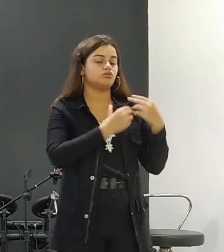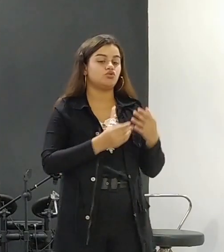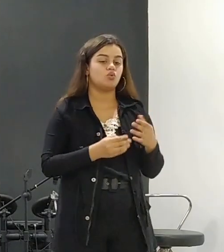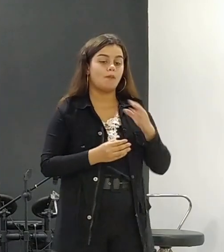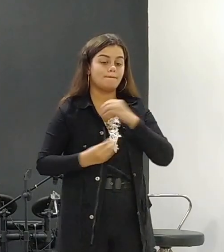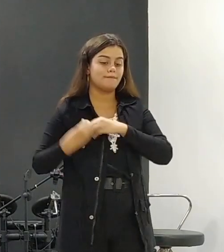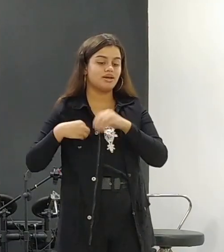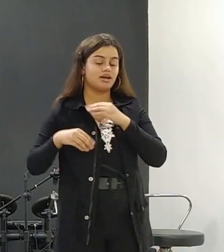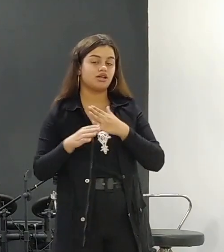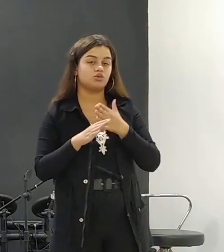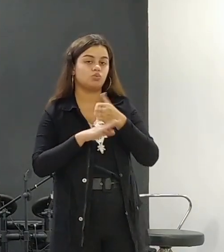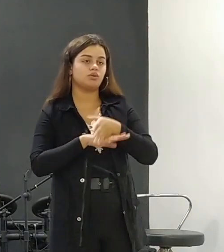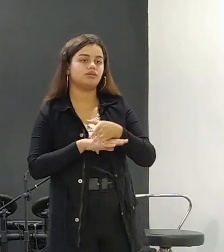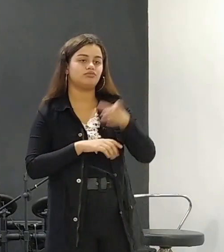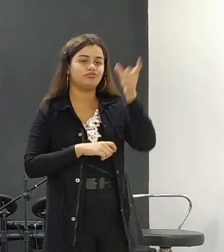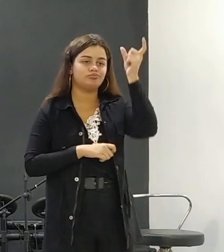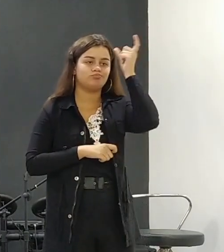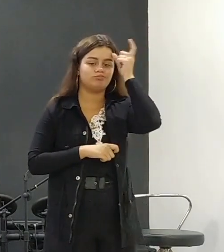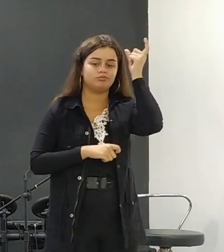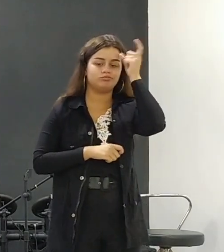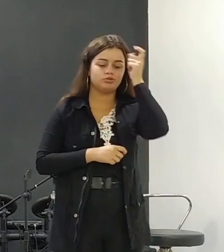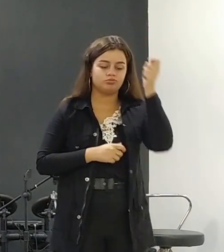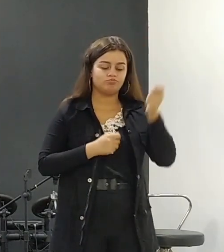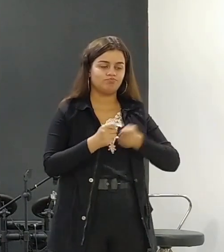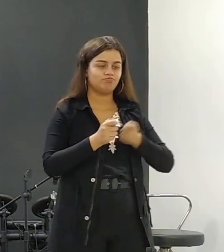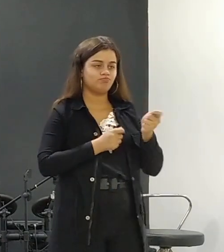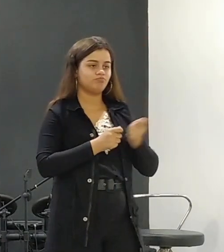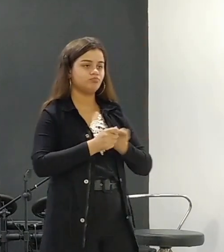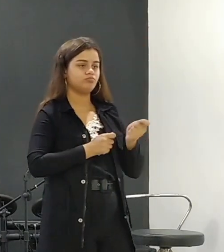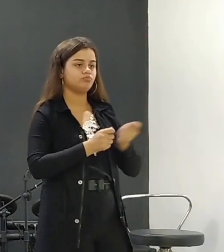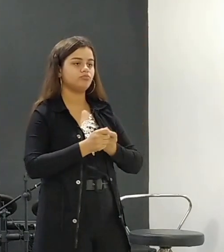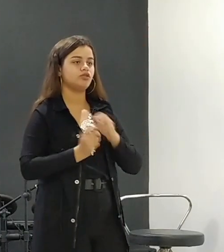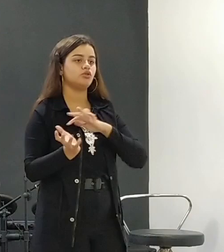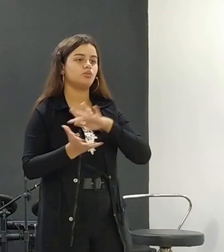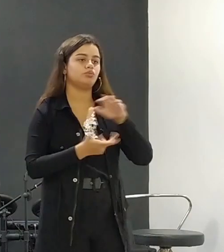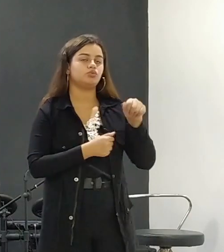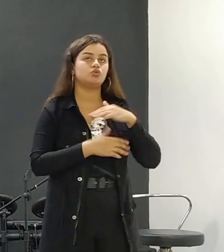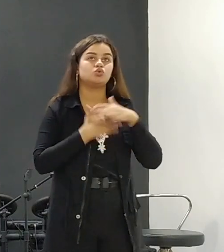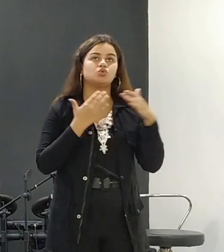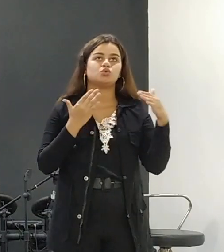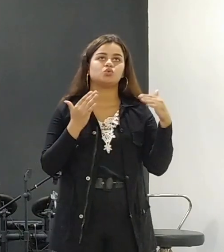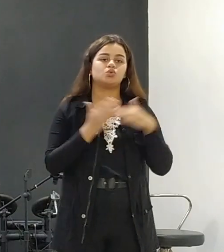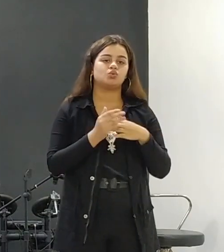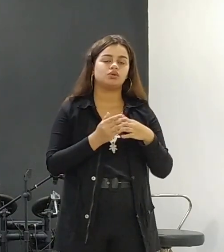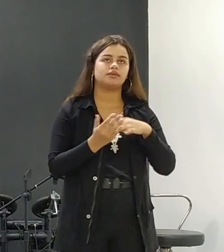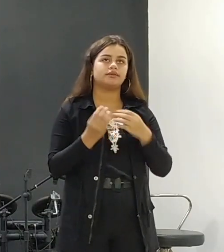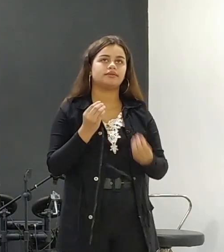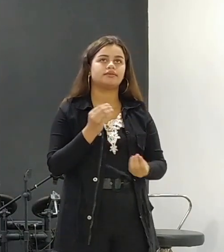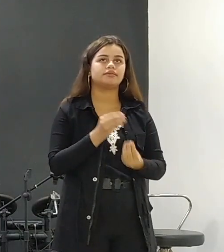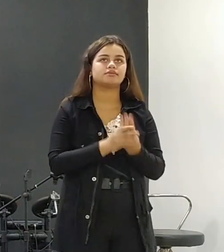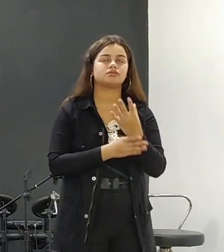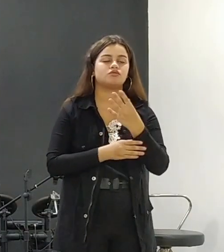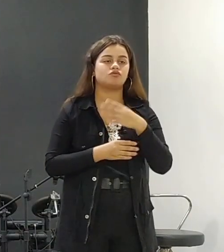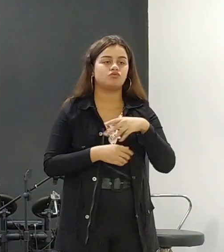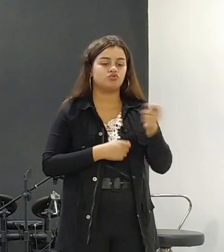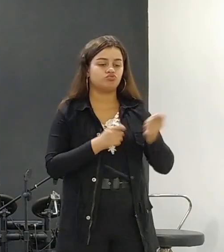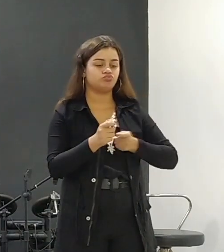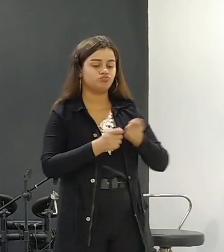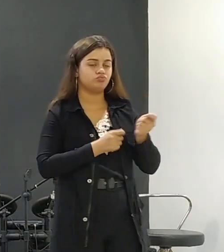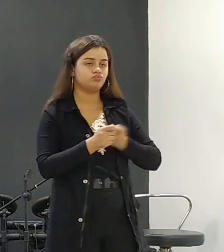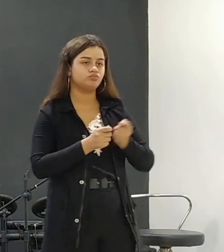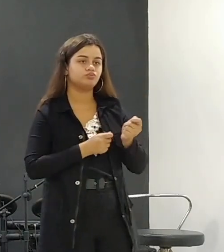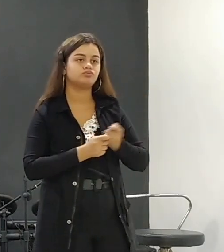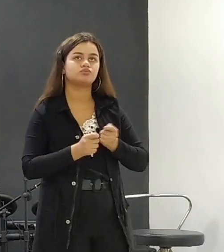entra, né, Satanás começou a dominar o mundo. Toda a criação foi contaminada. A vida do homem foi